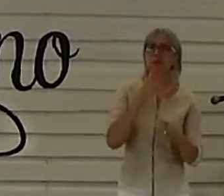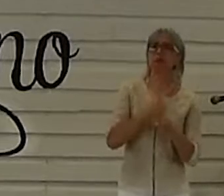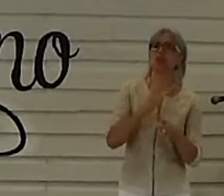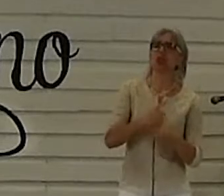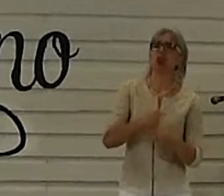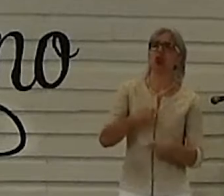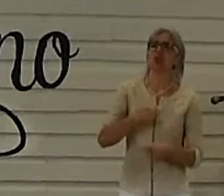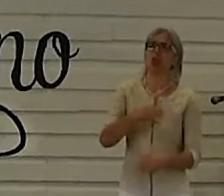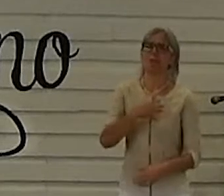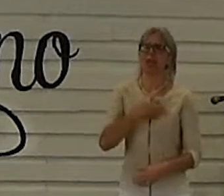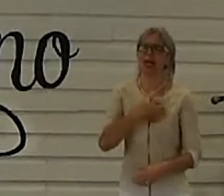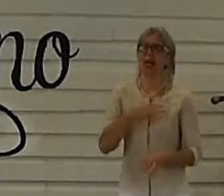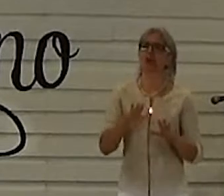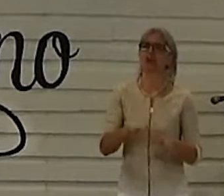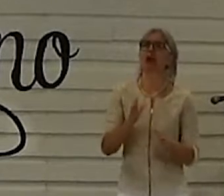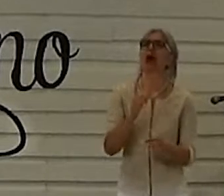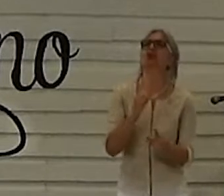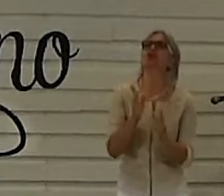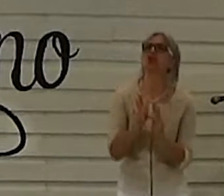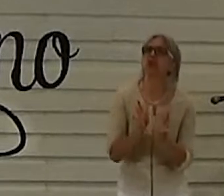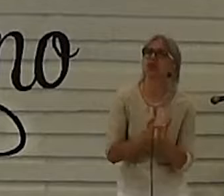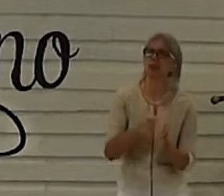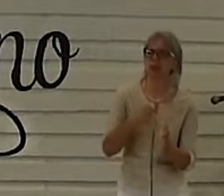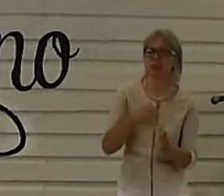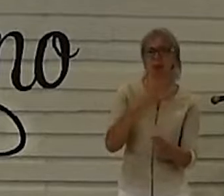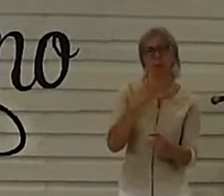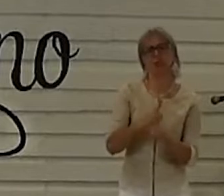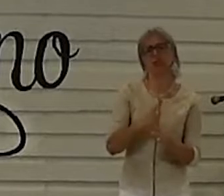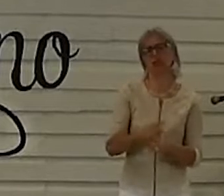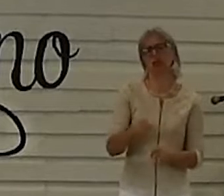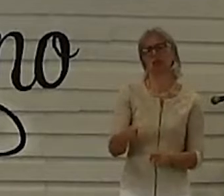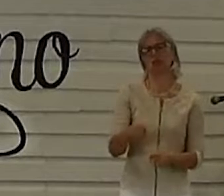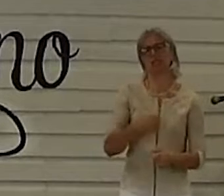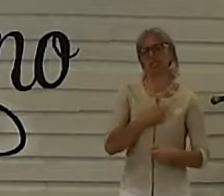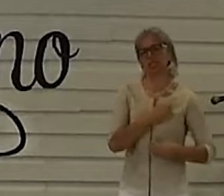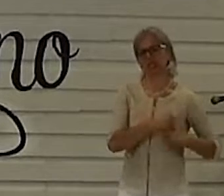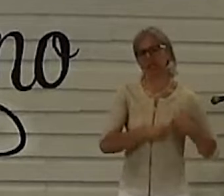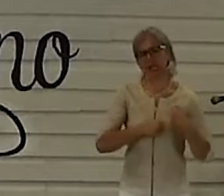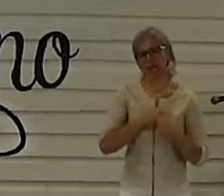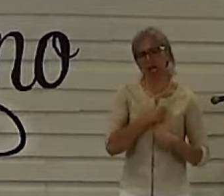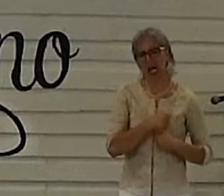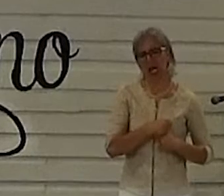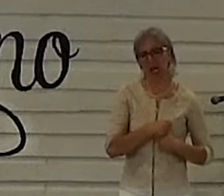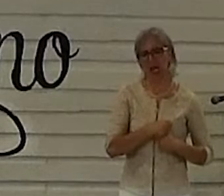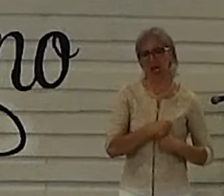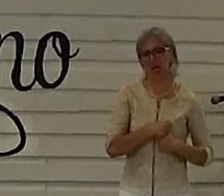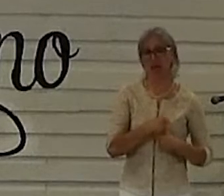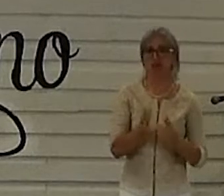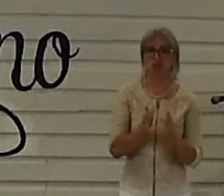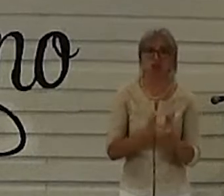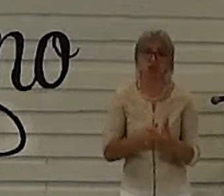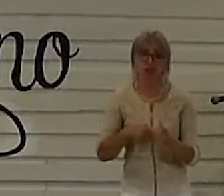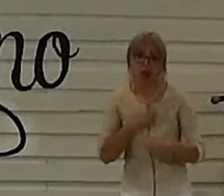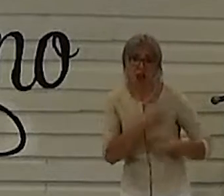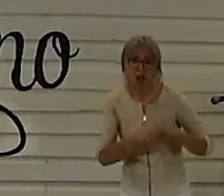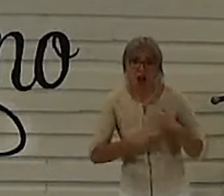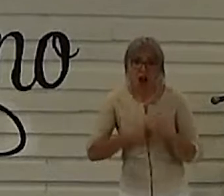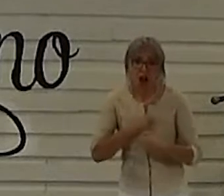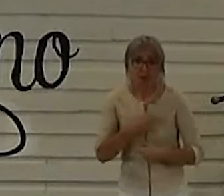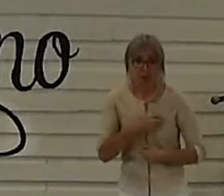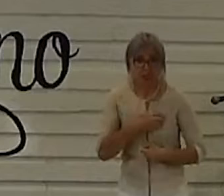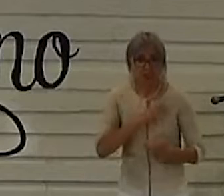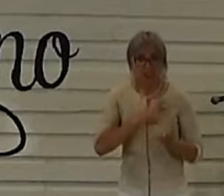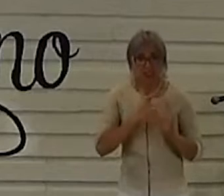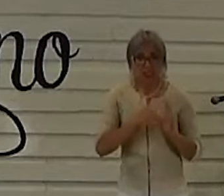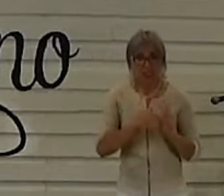un peccatore ma ho bisogno di te. E quando il Signore ti lava tu non puoi assolutamente stare in silenzio,